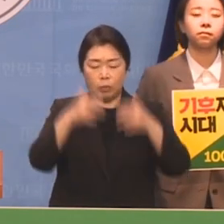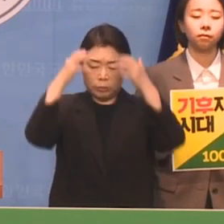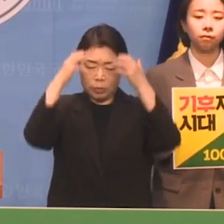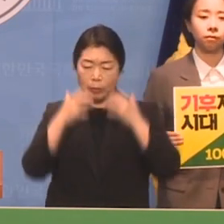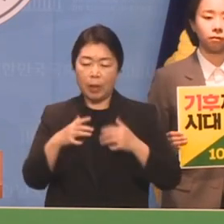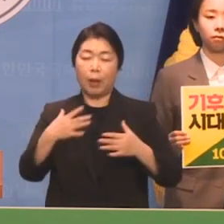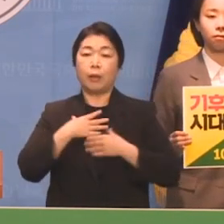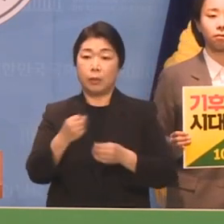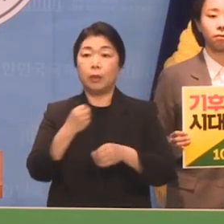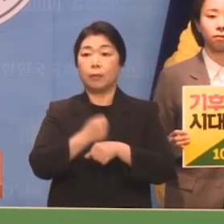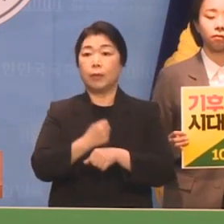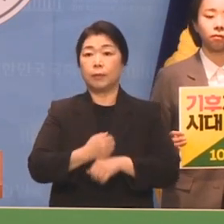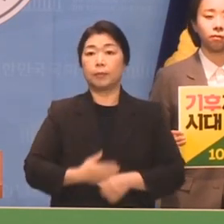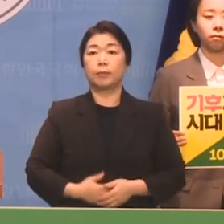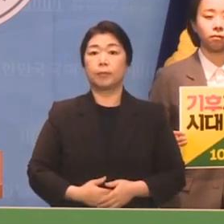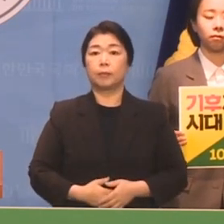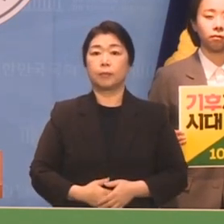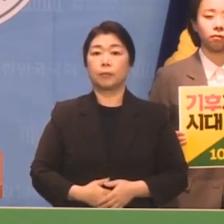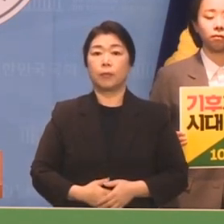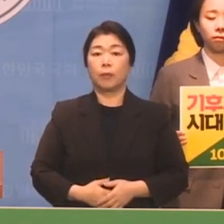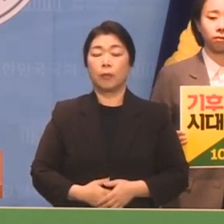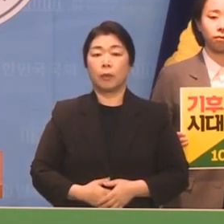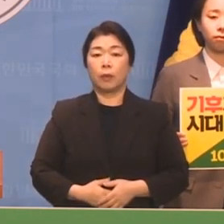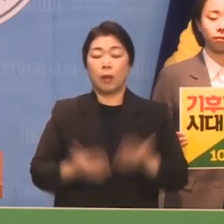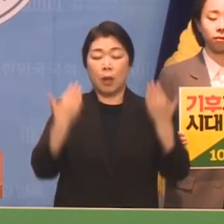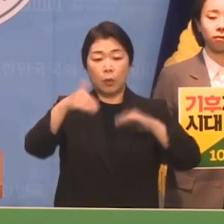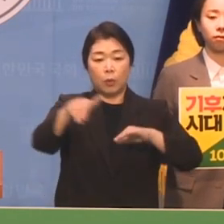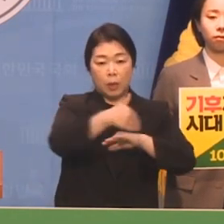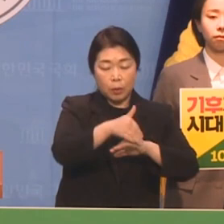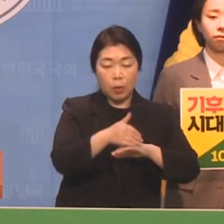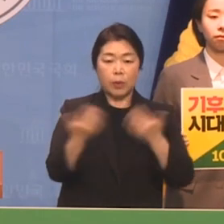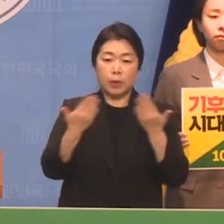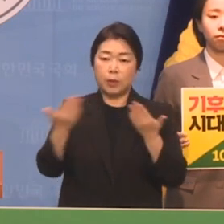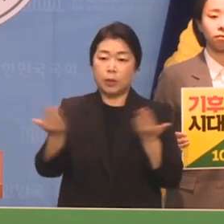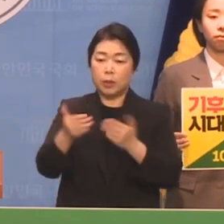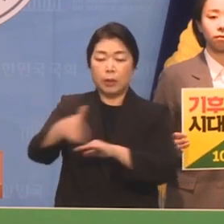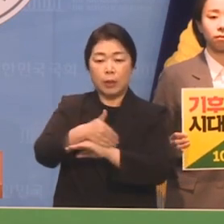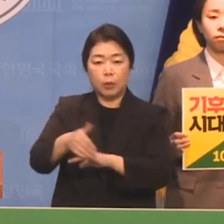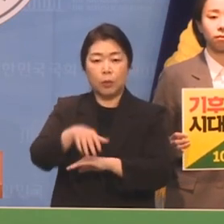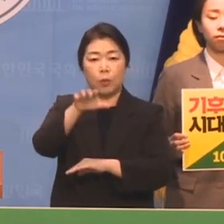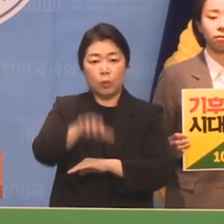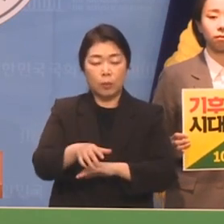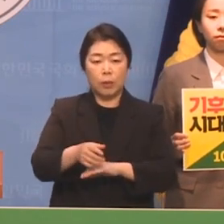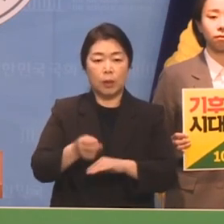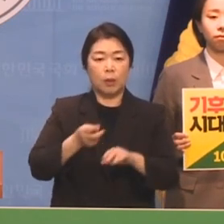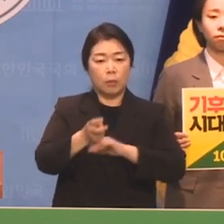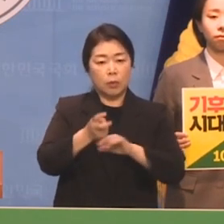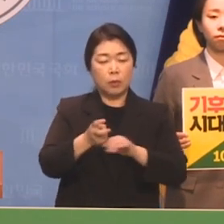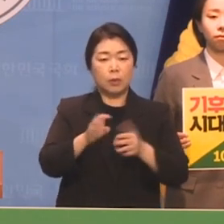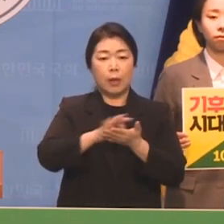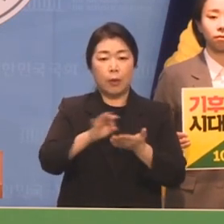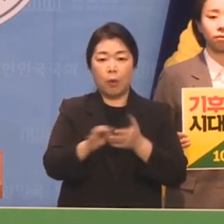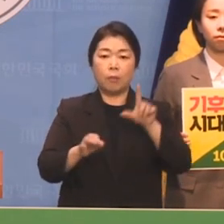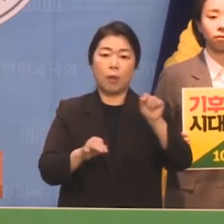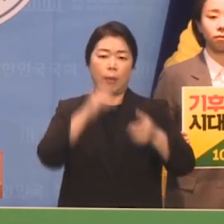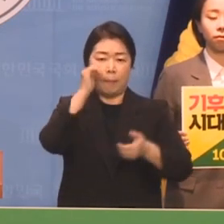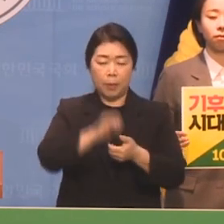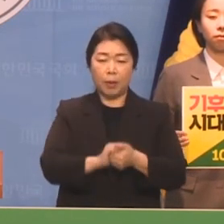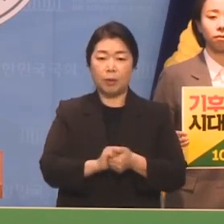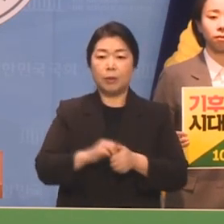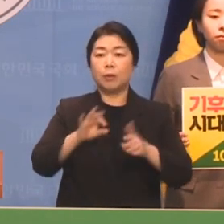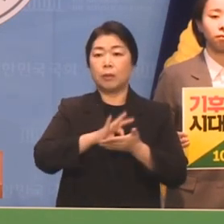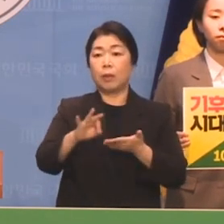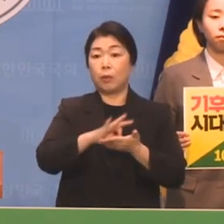폭염에도 안전합니다. 통학과 출퇴근 어디든 월 1만 원으로 대중교통을 이용하여 몸도